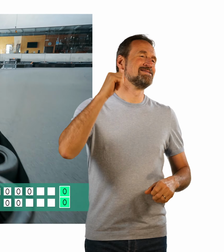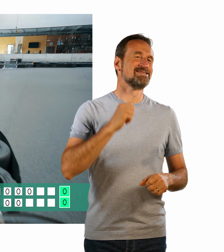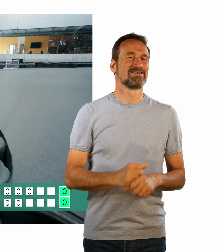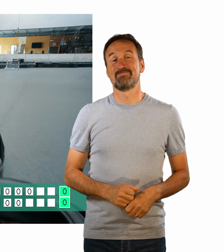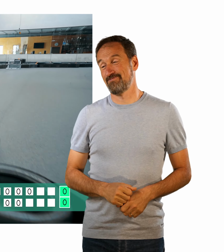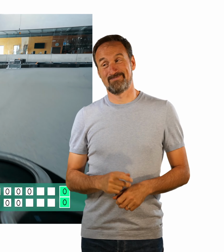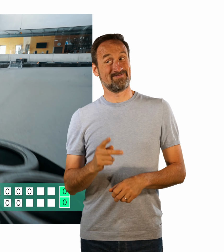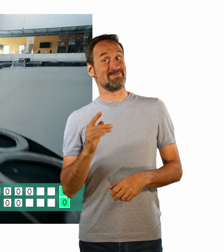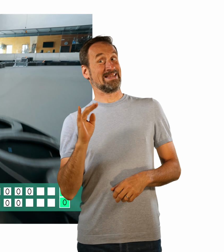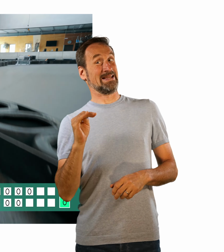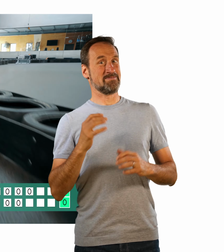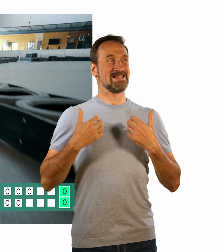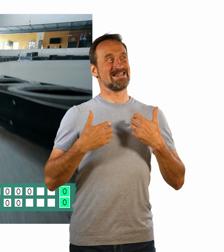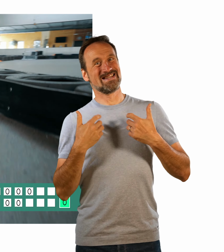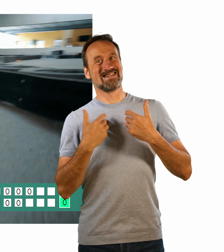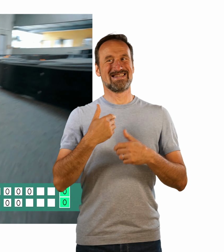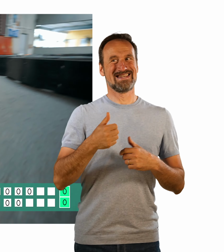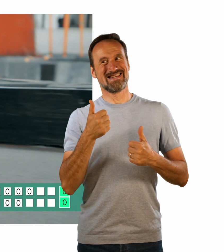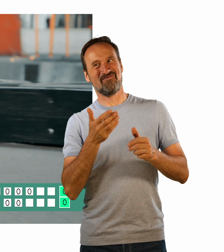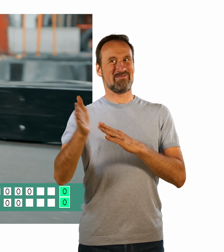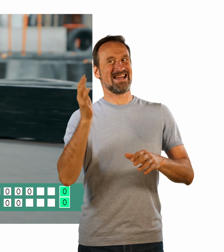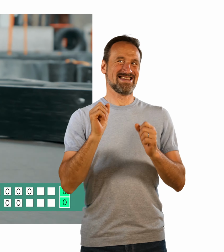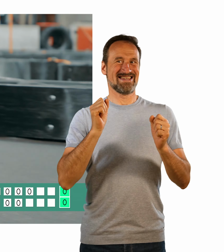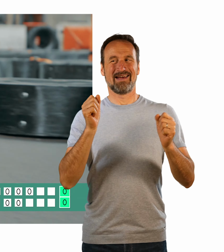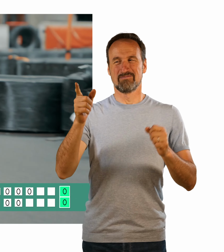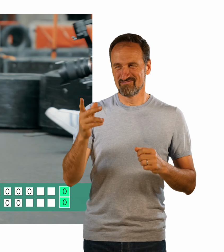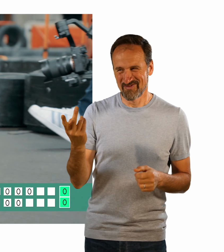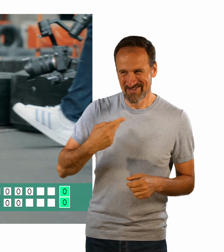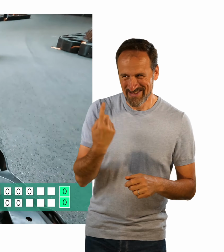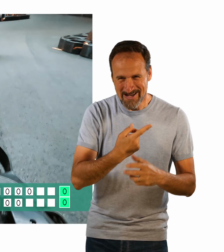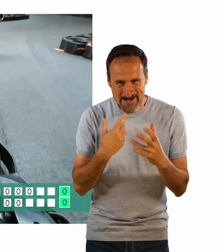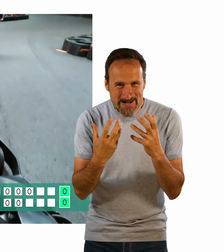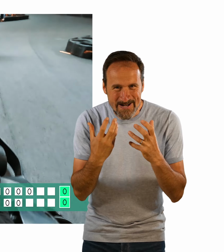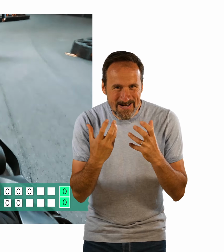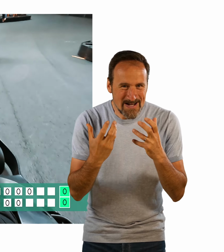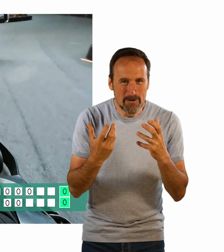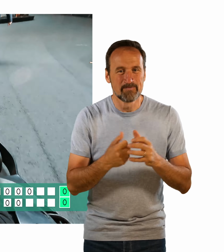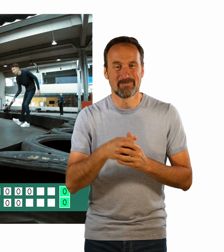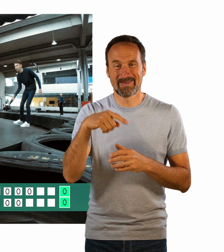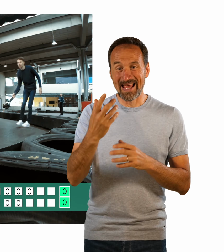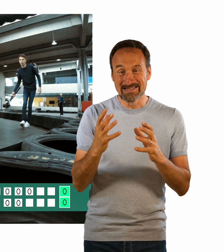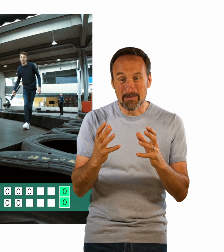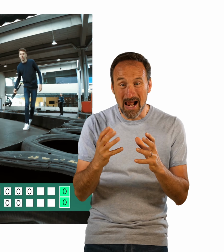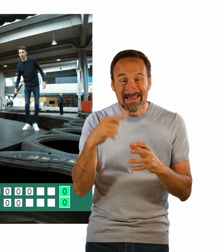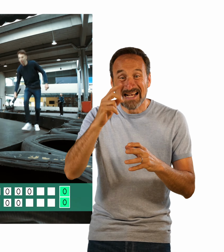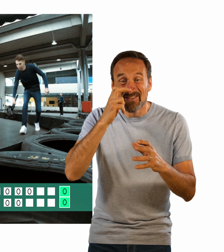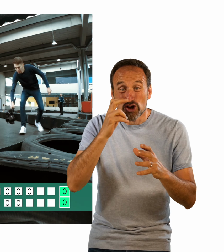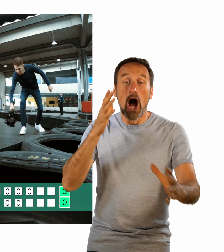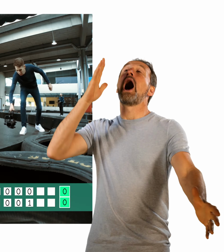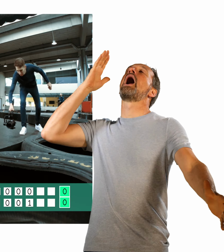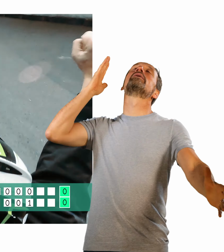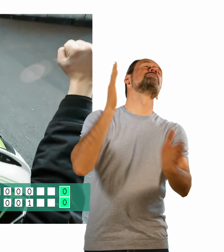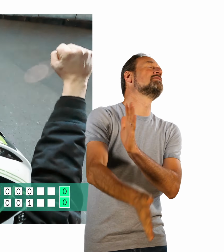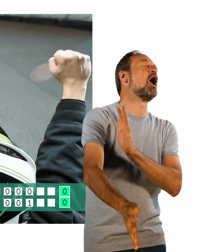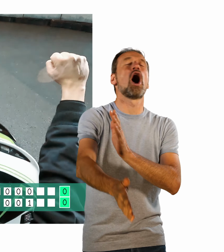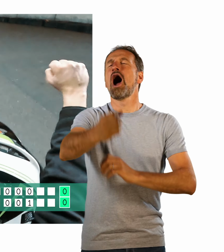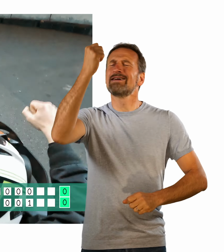Kim fiebert hier genauso mit wie wir. Und da der nächste Ball. Der nächste Versuch. Und da ist das Tor. Und da ist